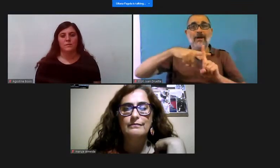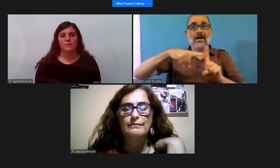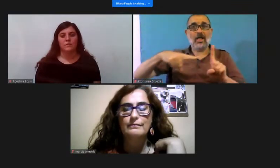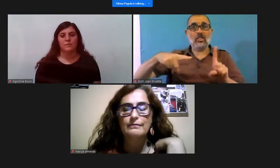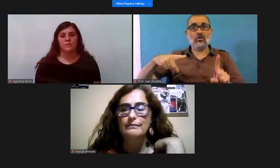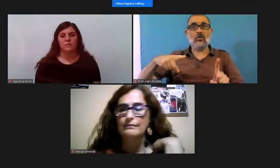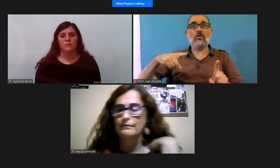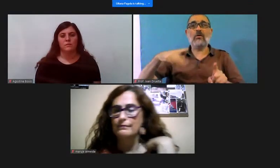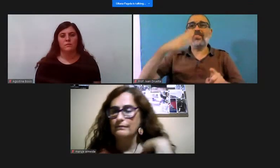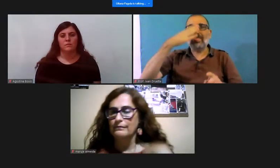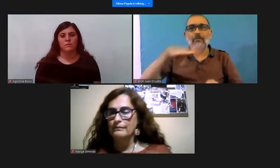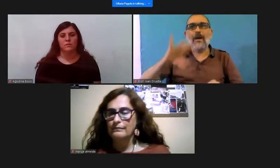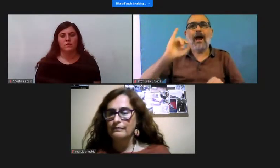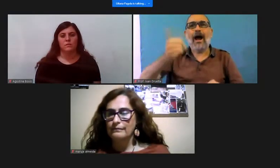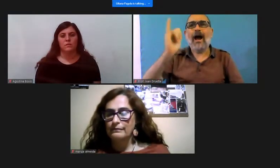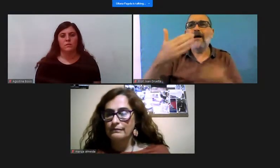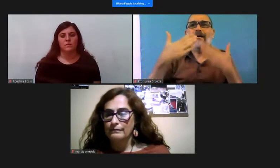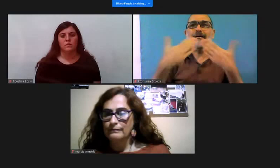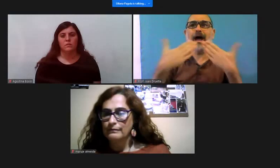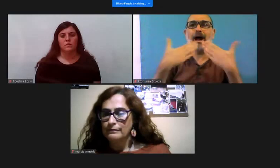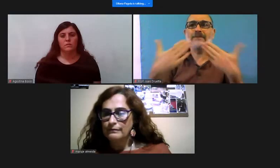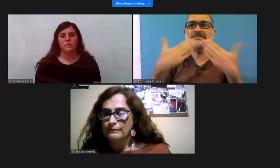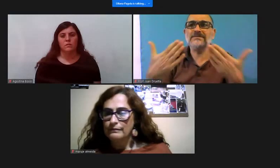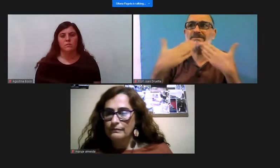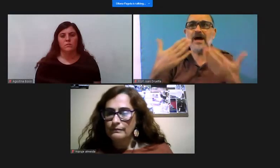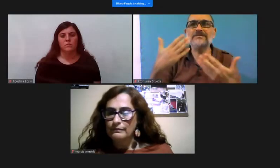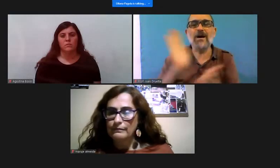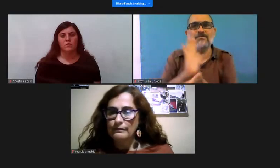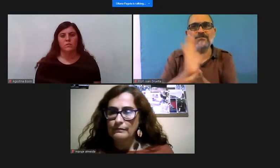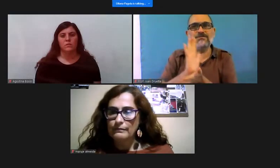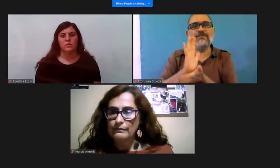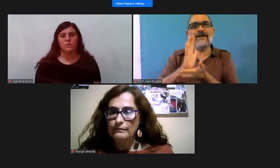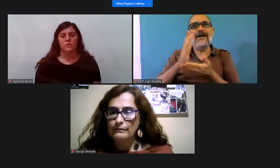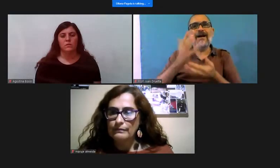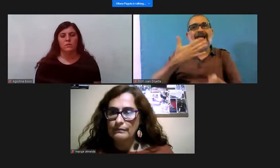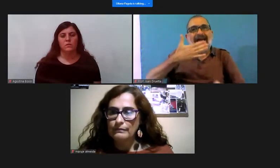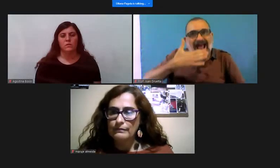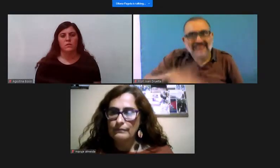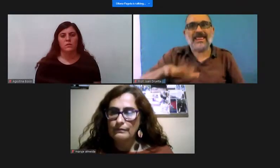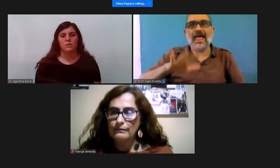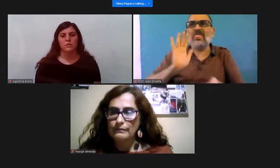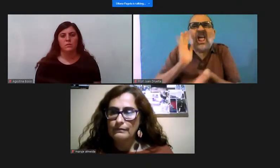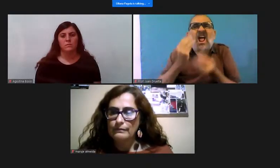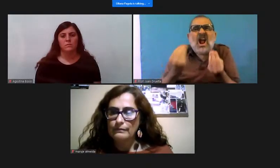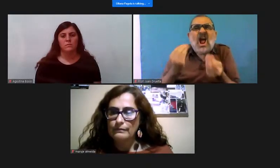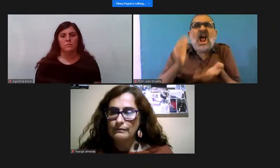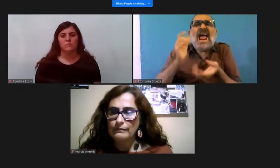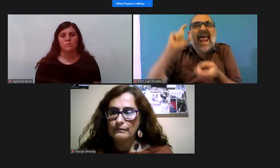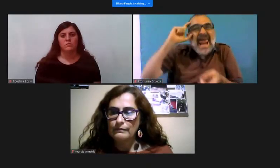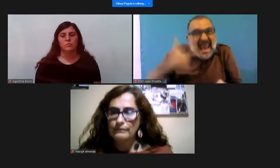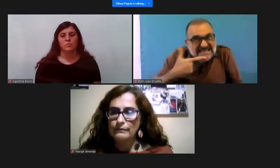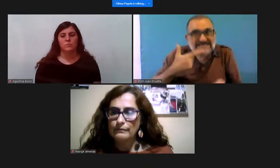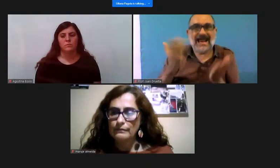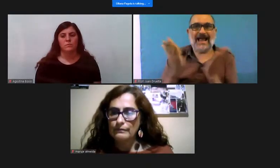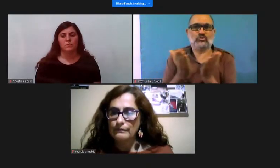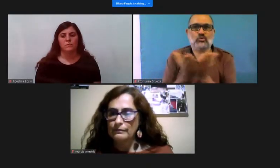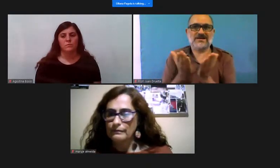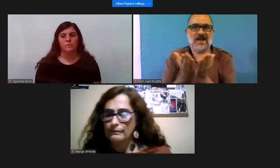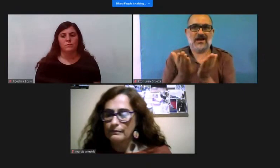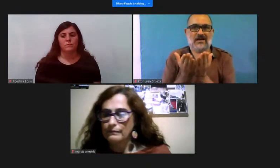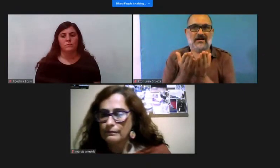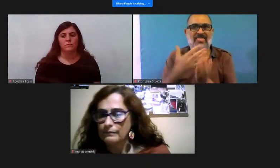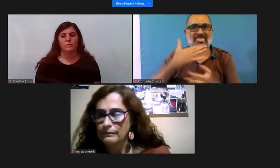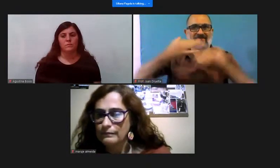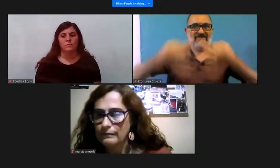Entonces, digamos, después de 2 años y medio de trabajo, las personas se fueron dando cuenta y también fueron agradeciendo y